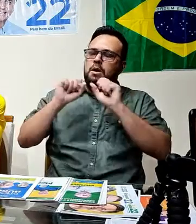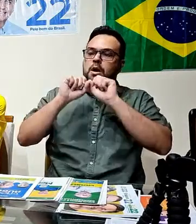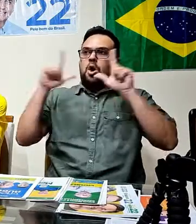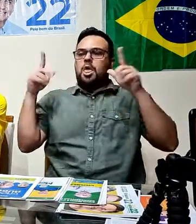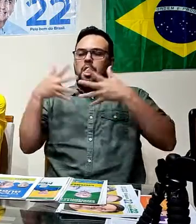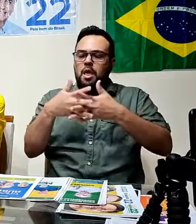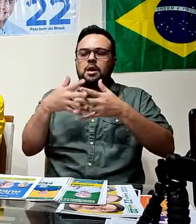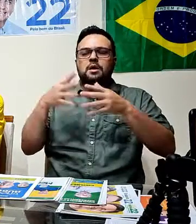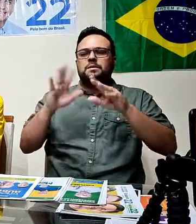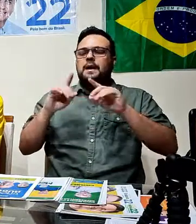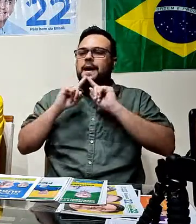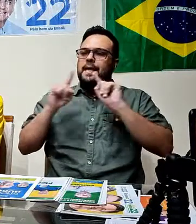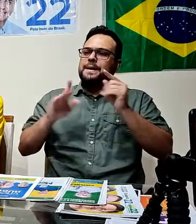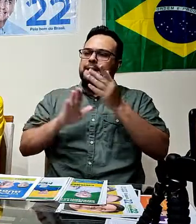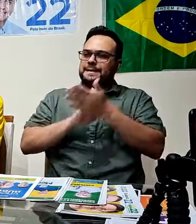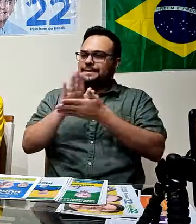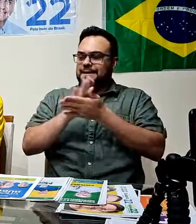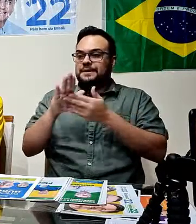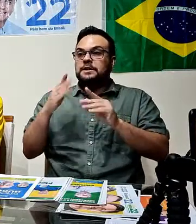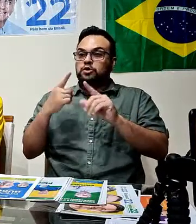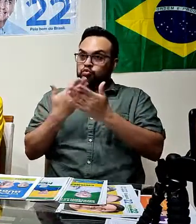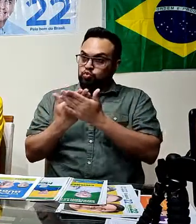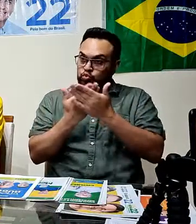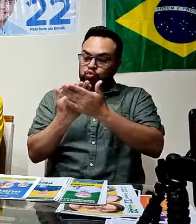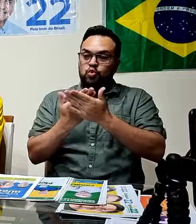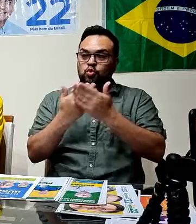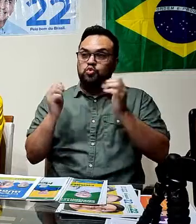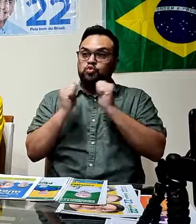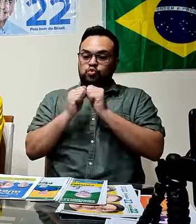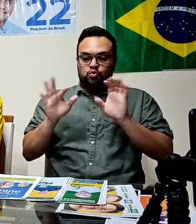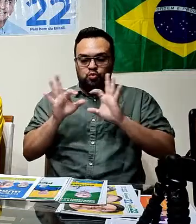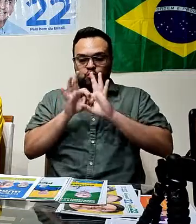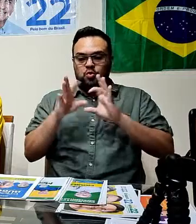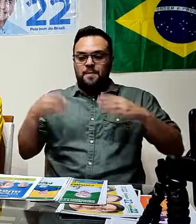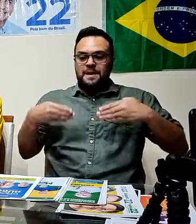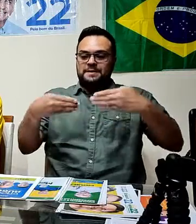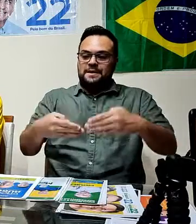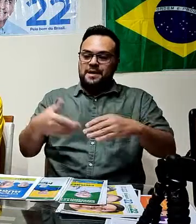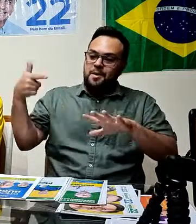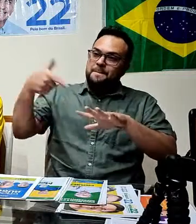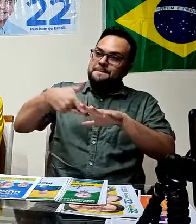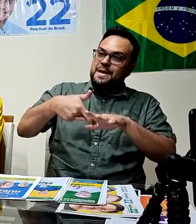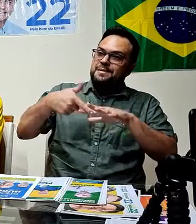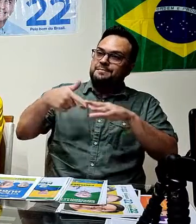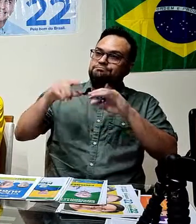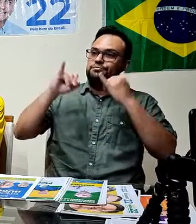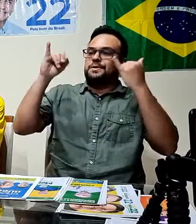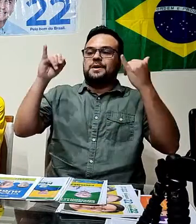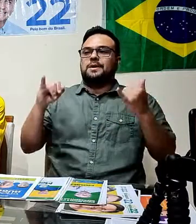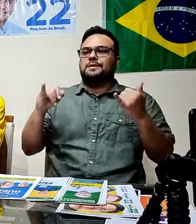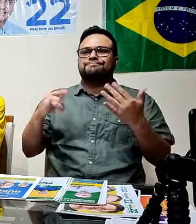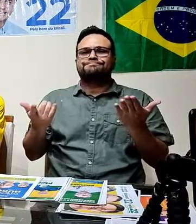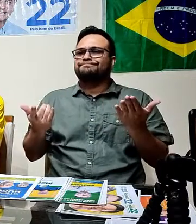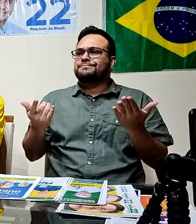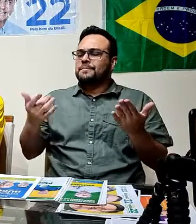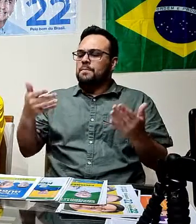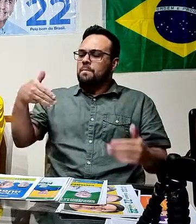estudo lá atrás, junto ao Ministério das Minas e Energia, e chegamos à conclusão que não existia